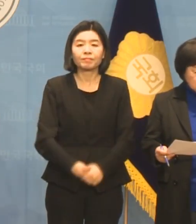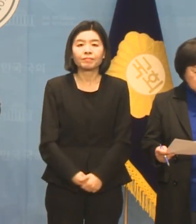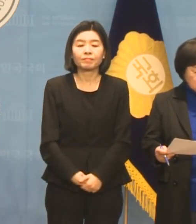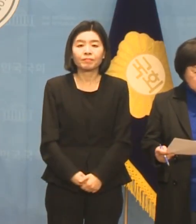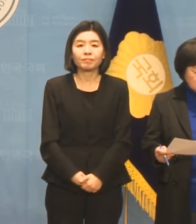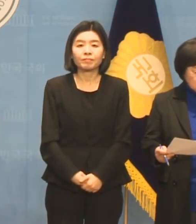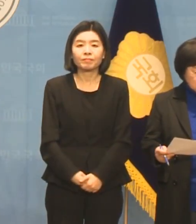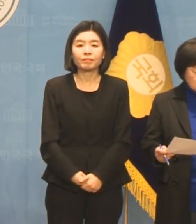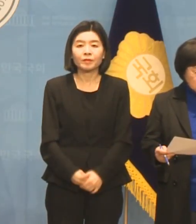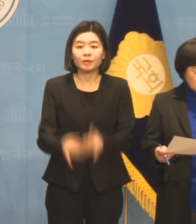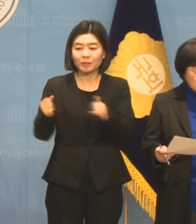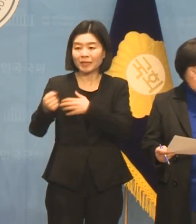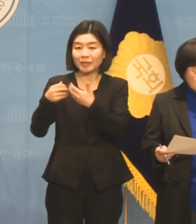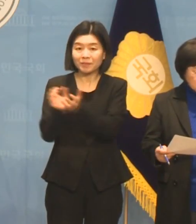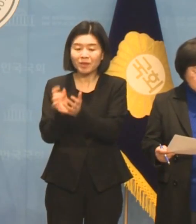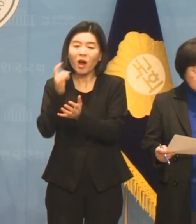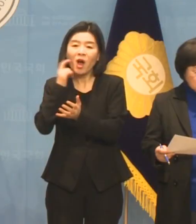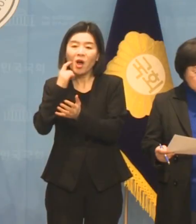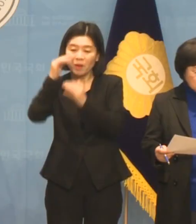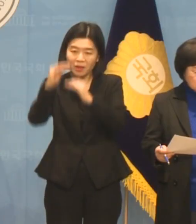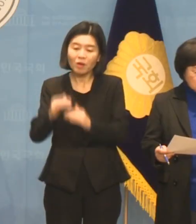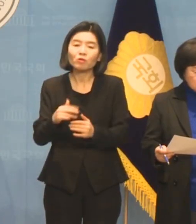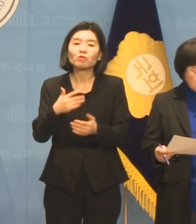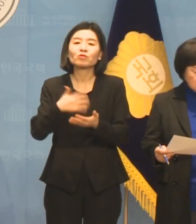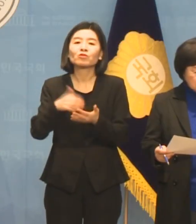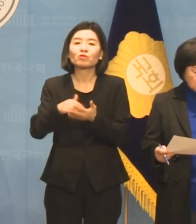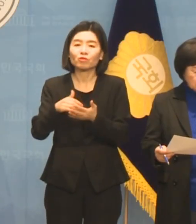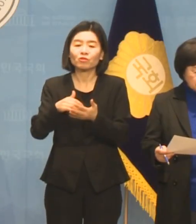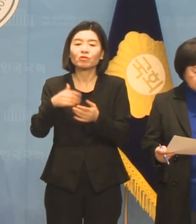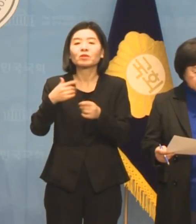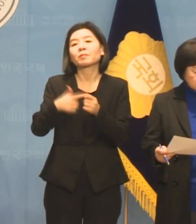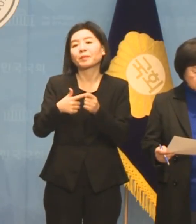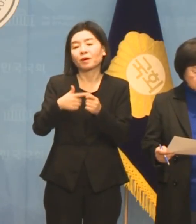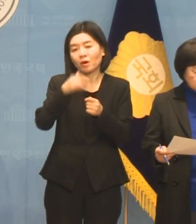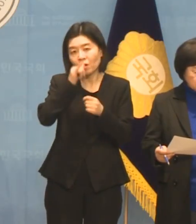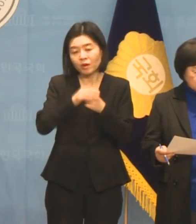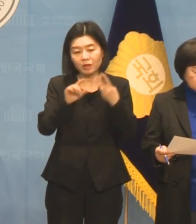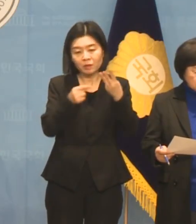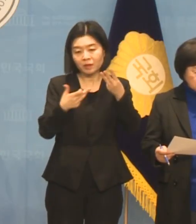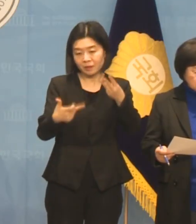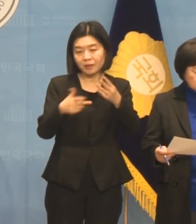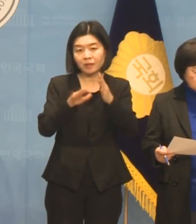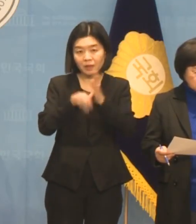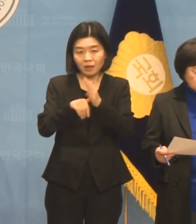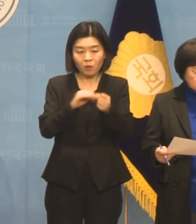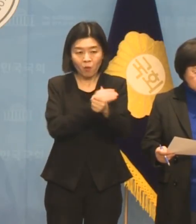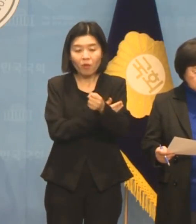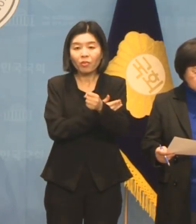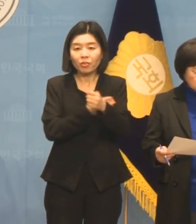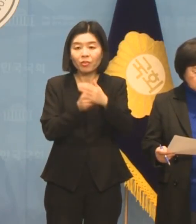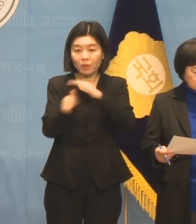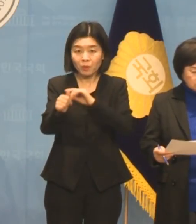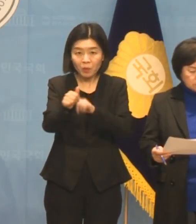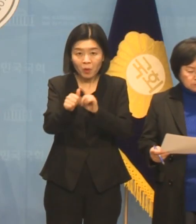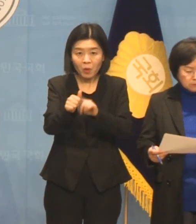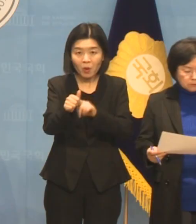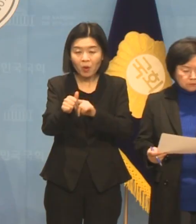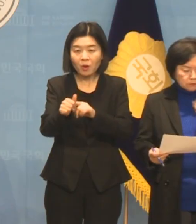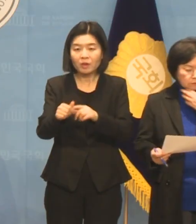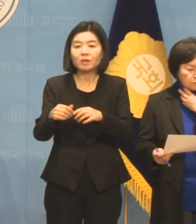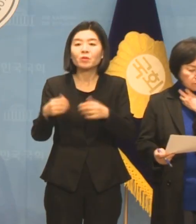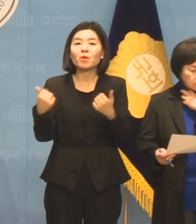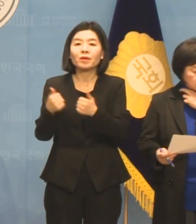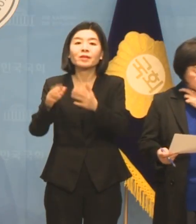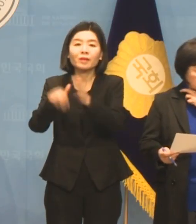네, 국민의힘 거짓말 시리즈 60번째를 발표드리겠습니다. 지난 3월 17일 권성동 국민의힘 원내대표는 자당의 비대위